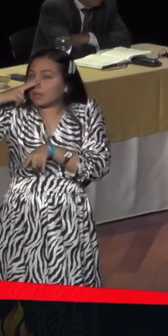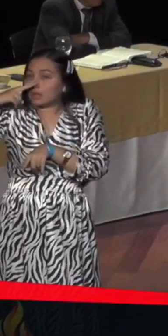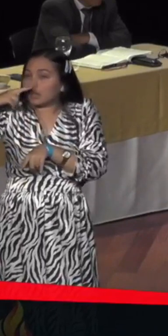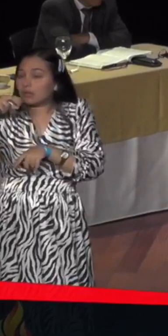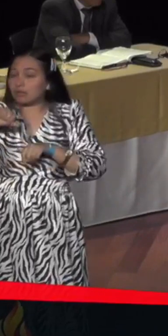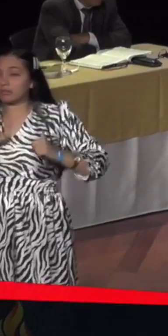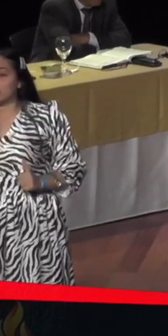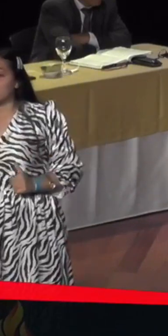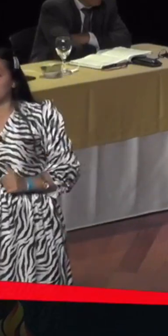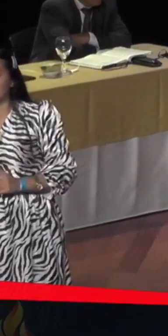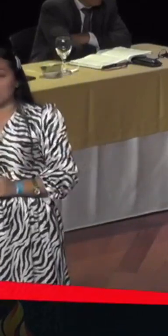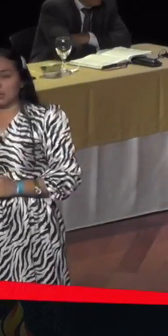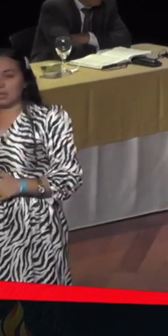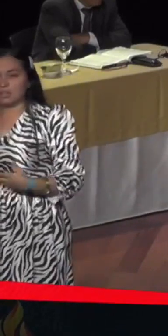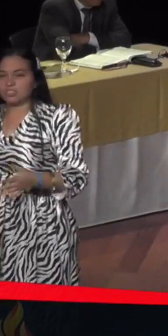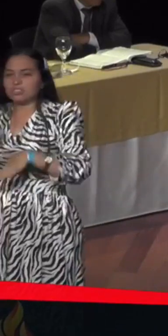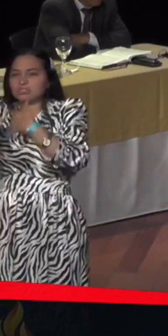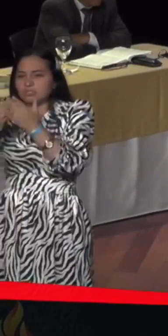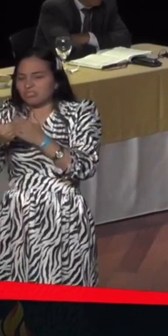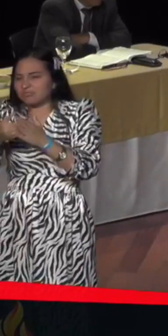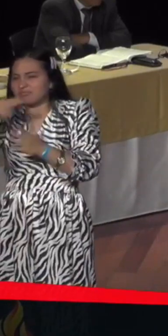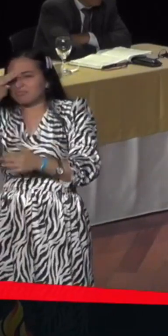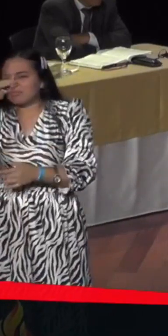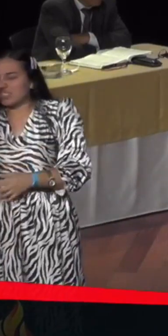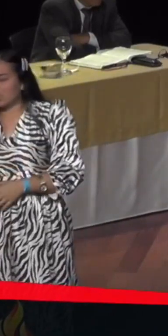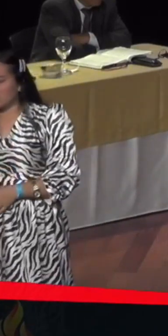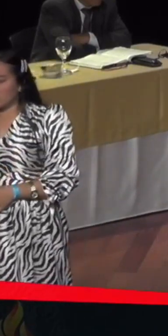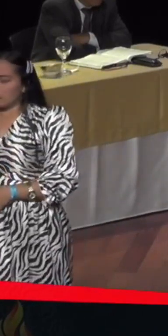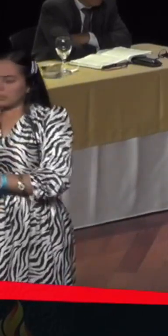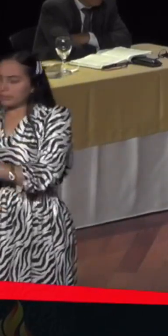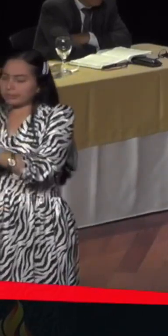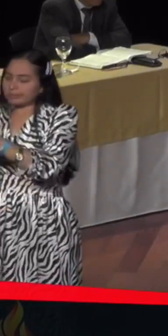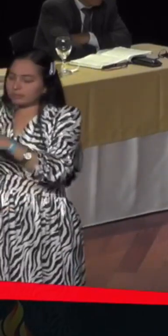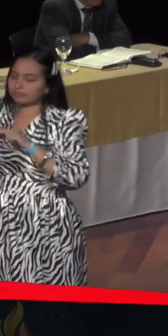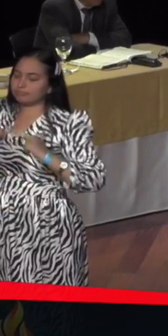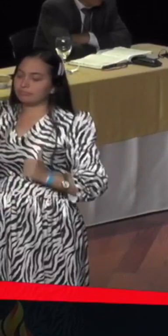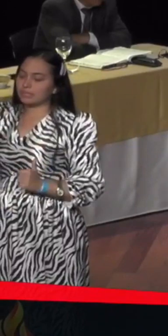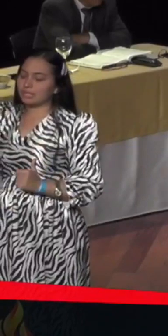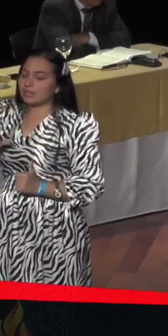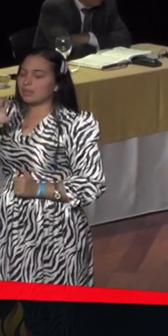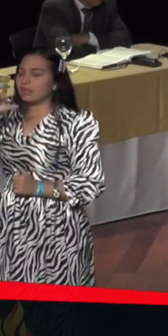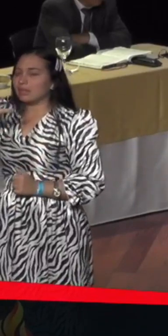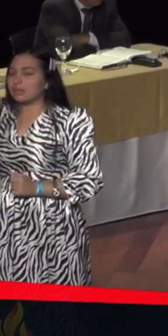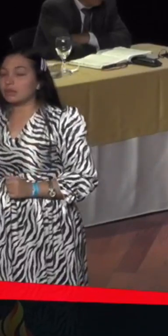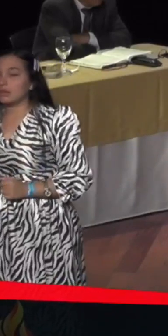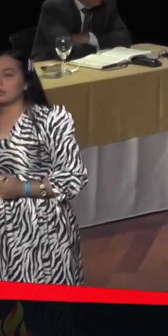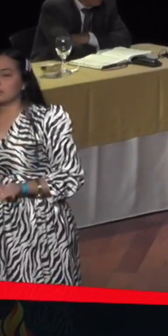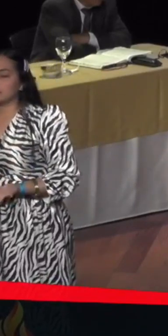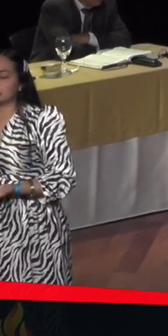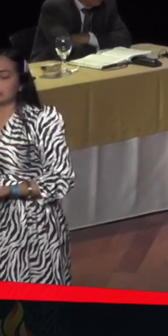la ilegalidad. Había visitas nocturnas a mujeres.